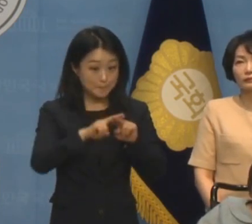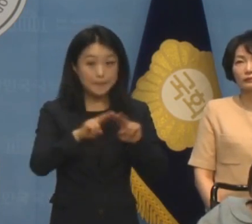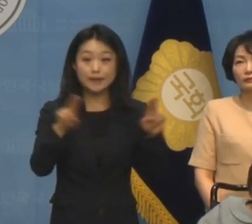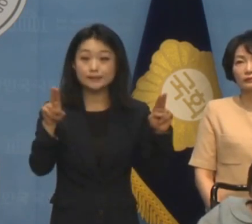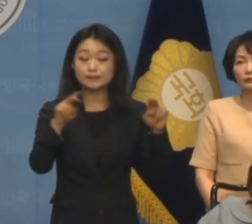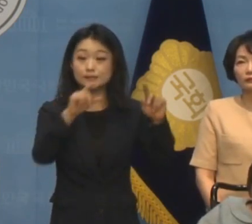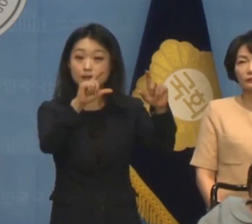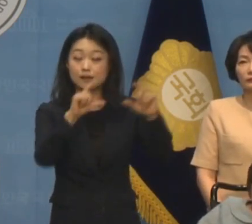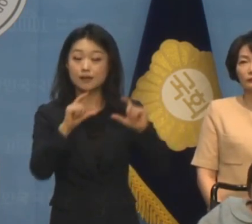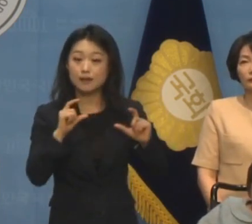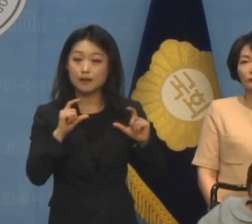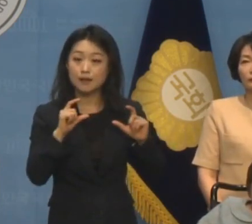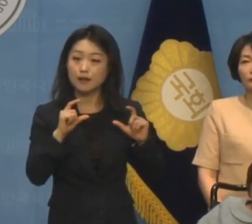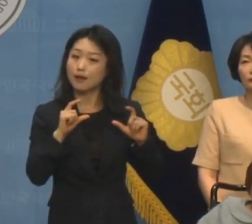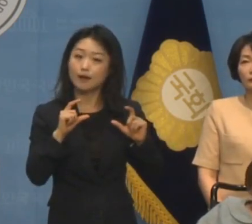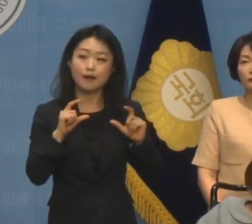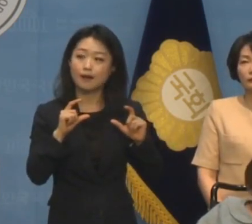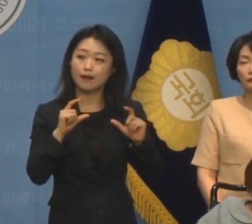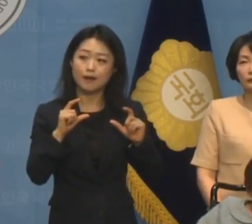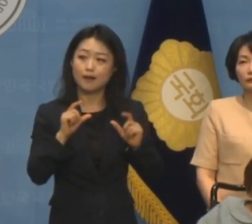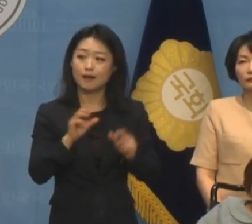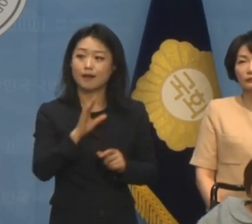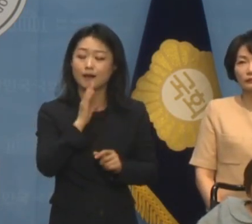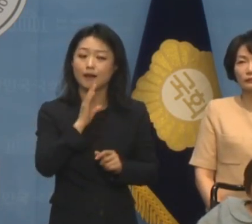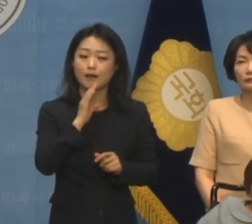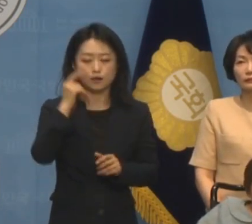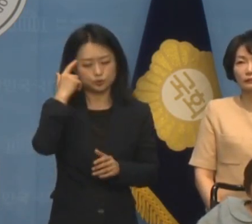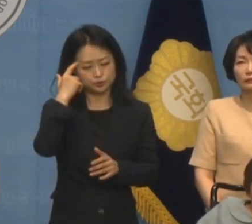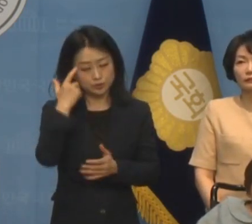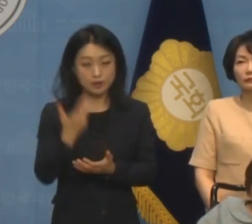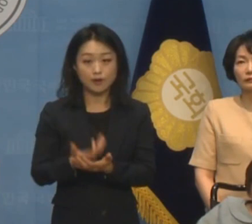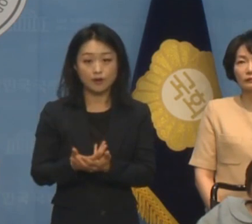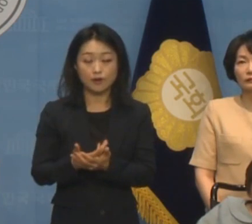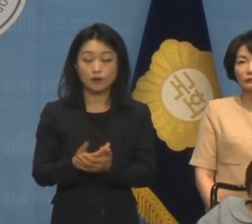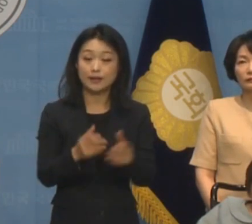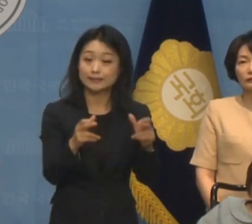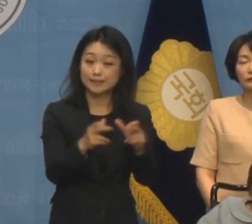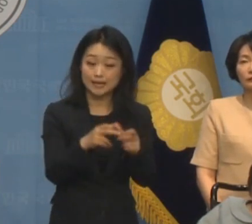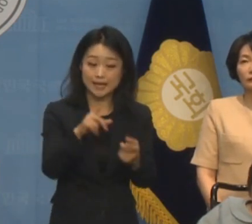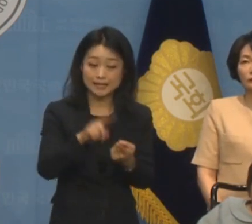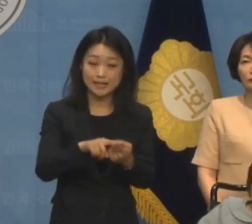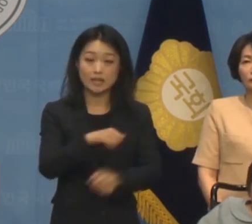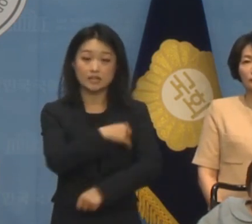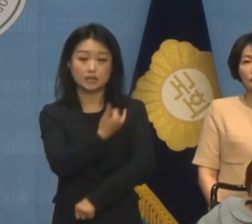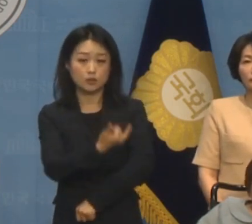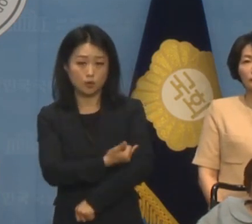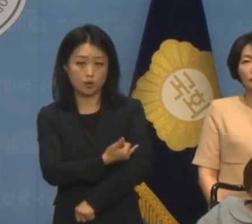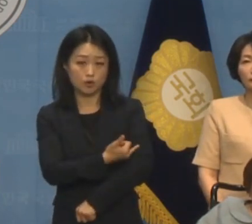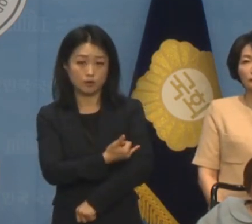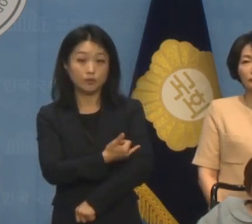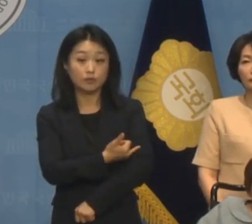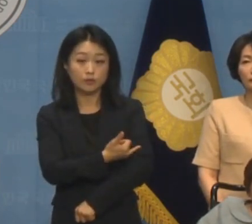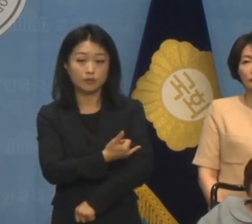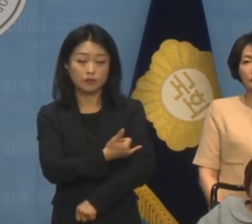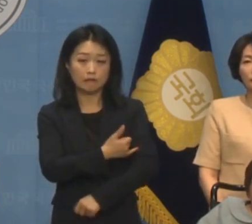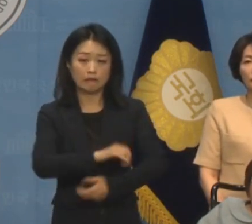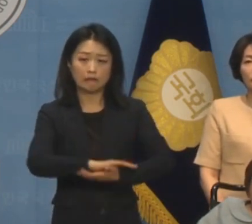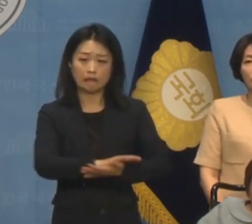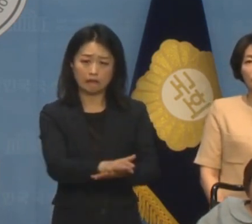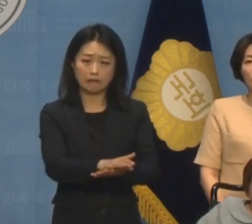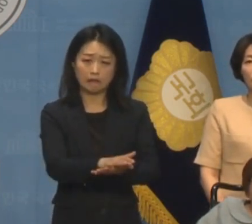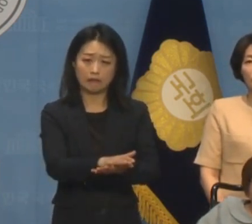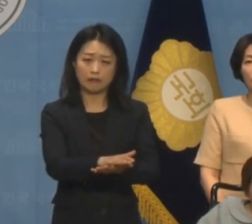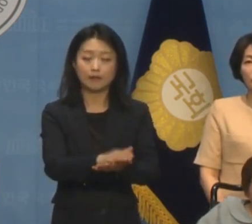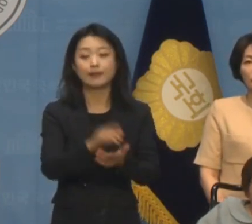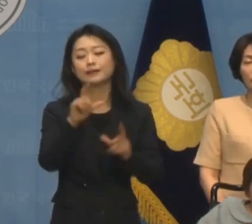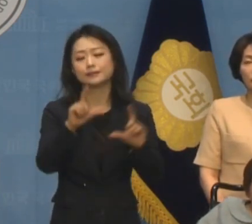이러한 상황에까지 도달하게 되었고, 장애에 대한 인권이 후퇴하는